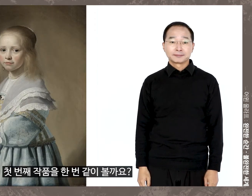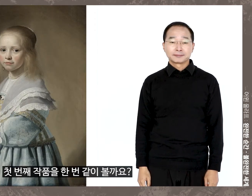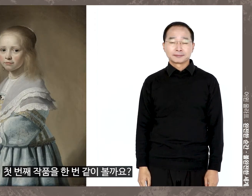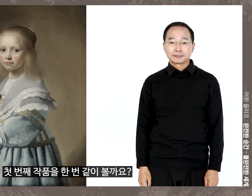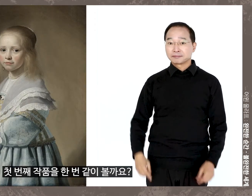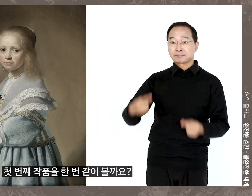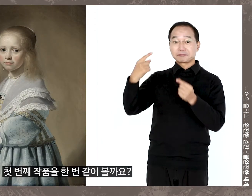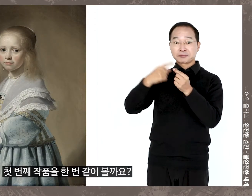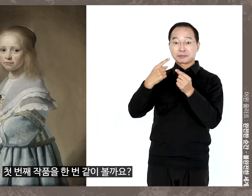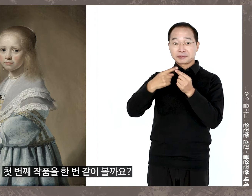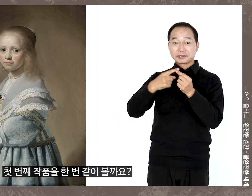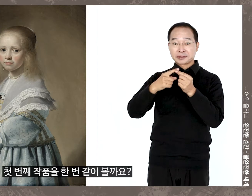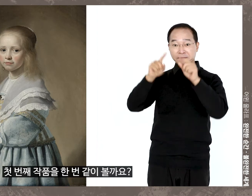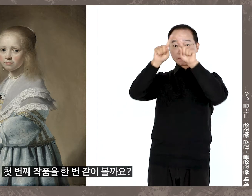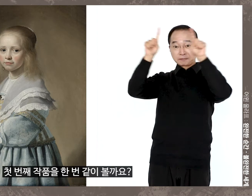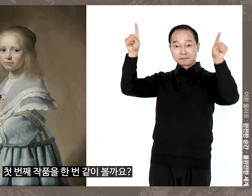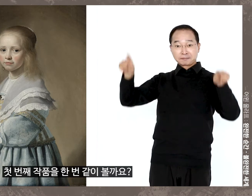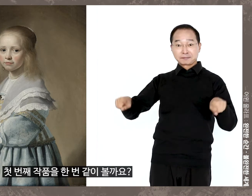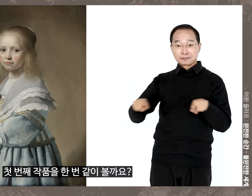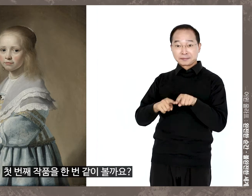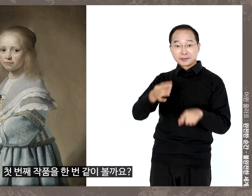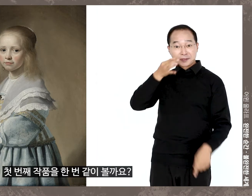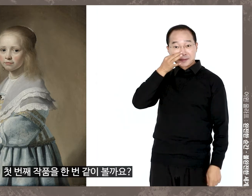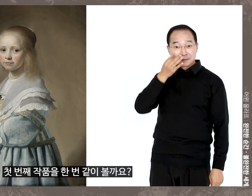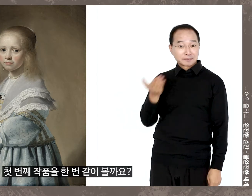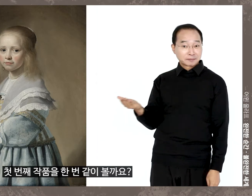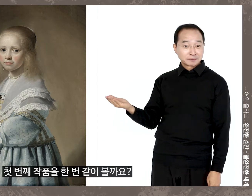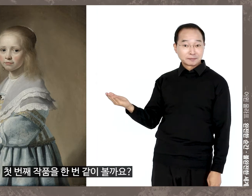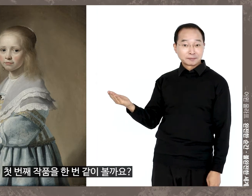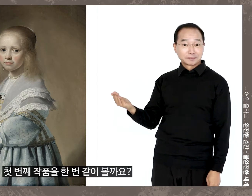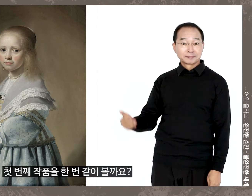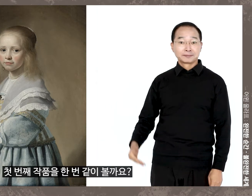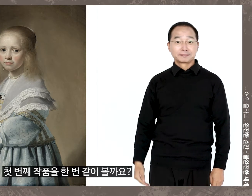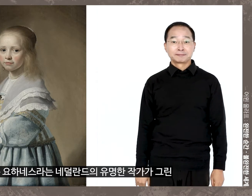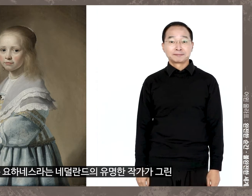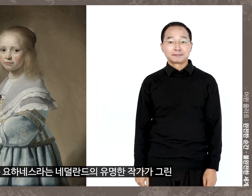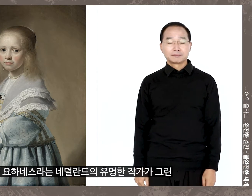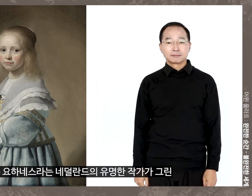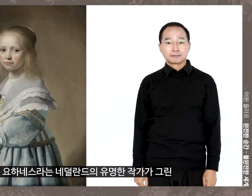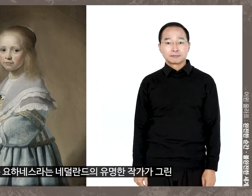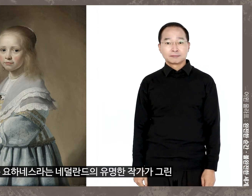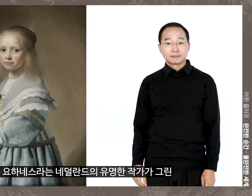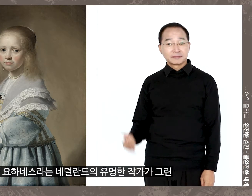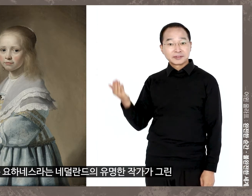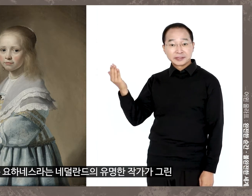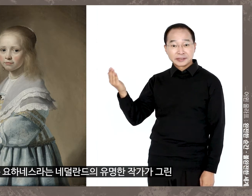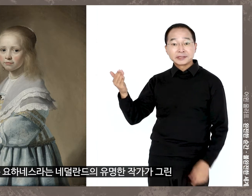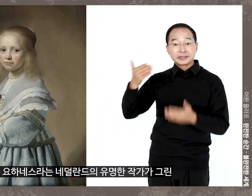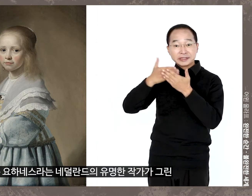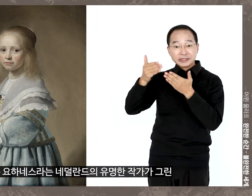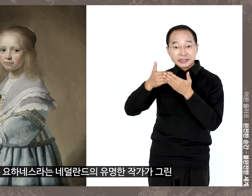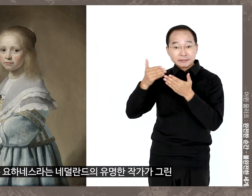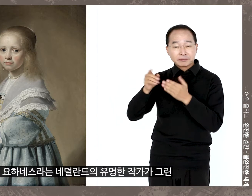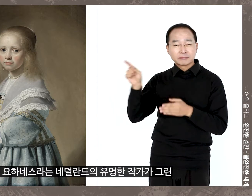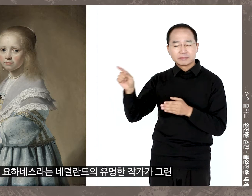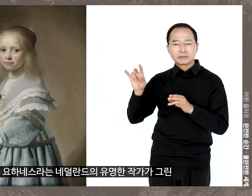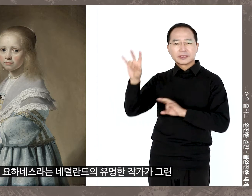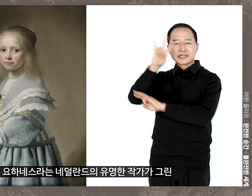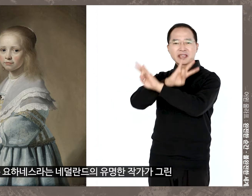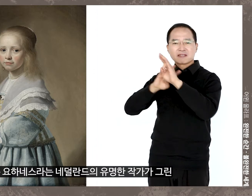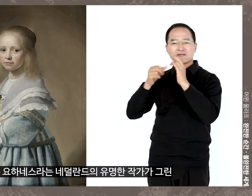첫 번째 작품을 한번 같이 볼까요? 이 그림은